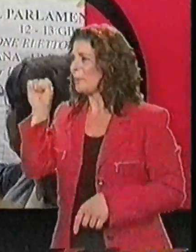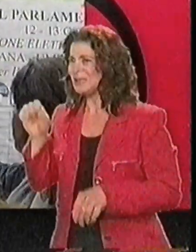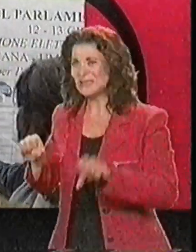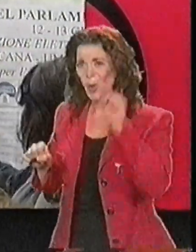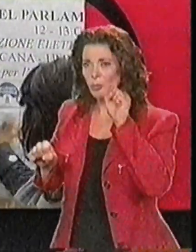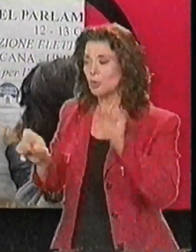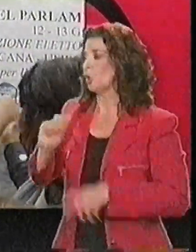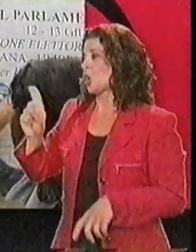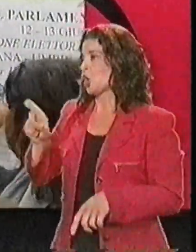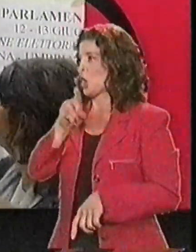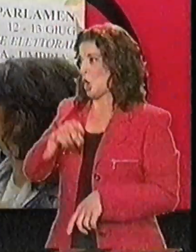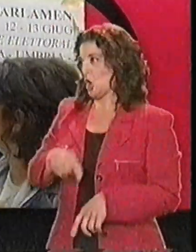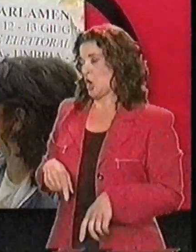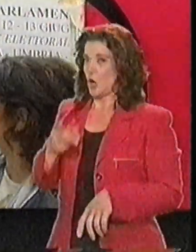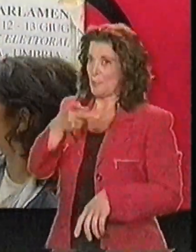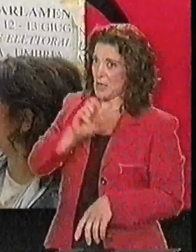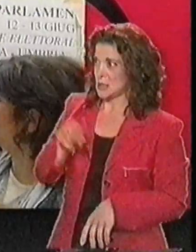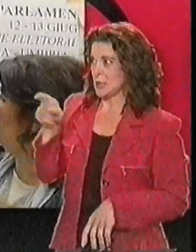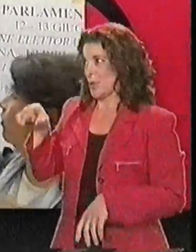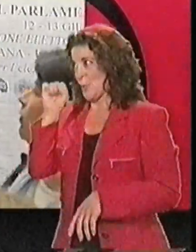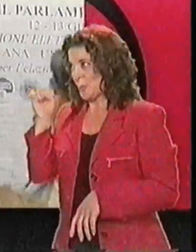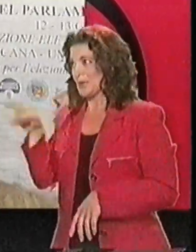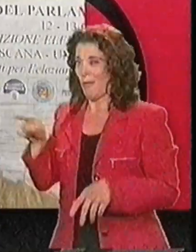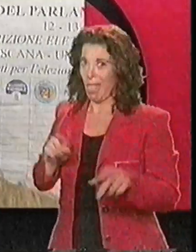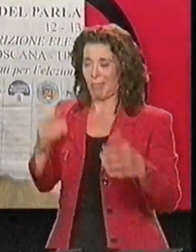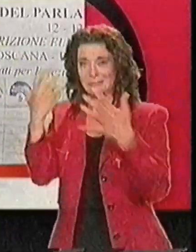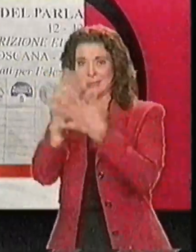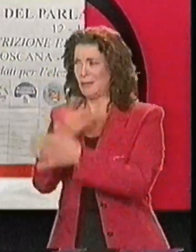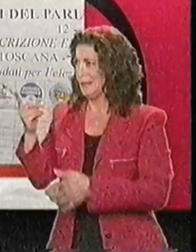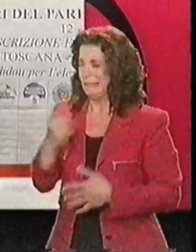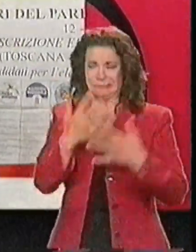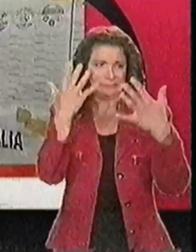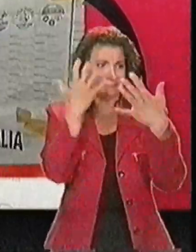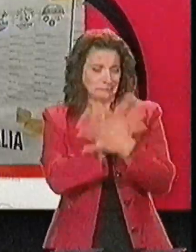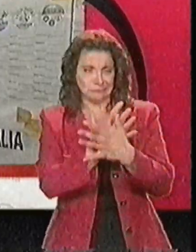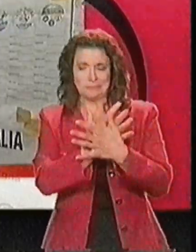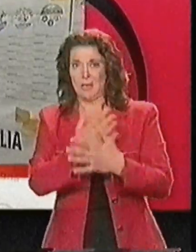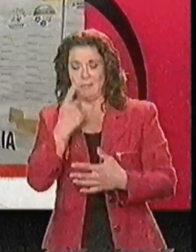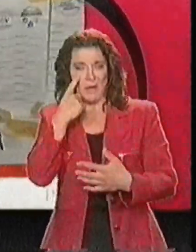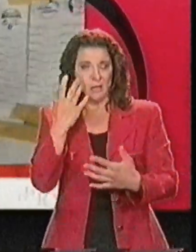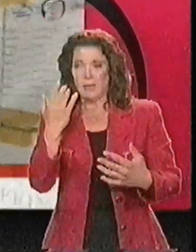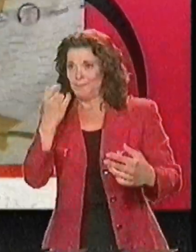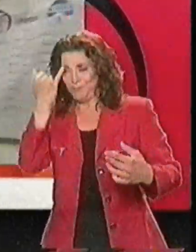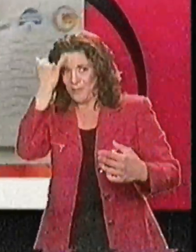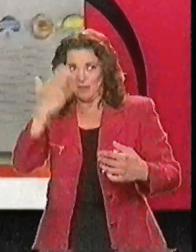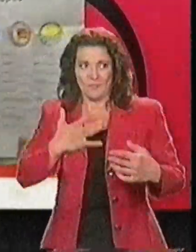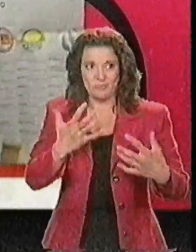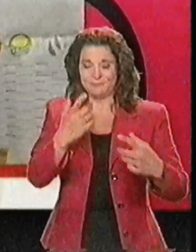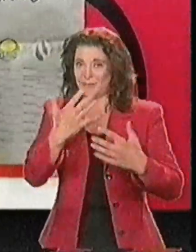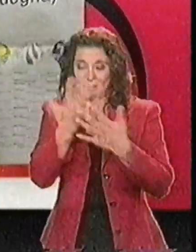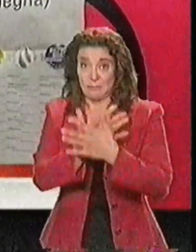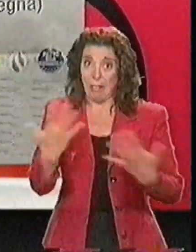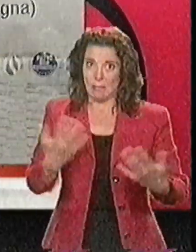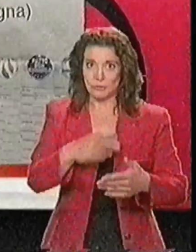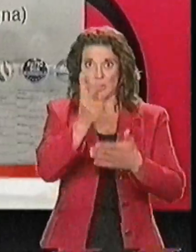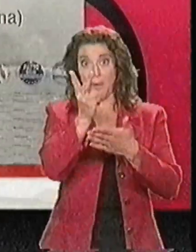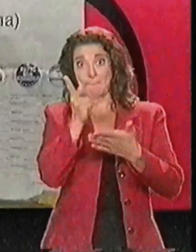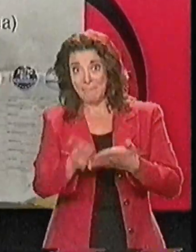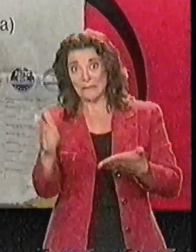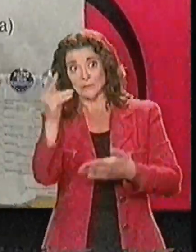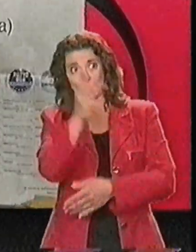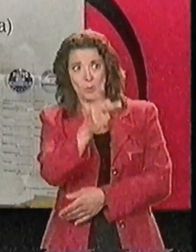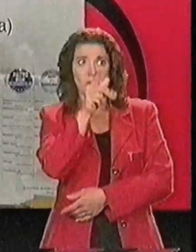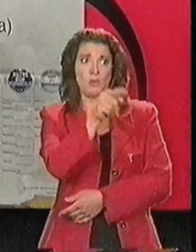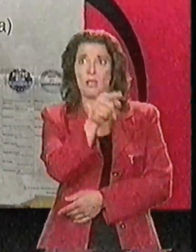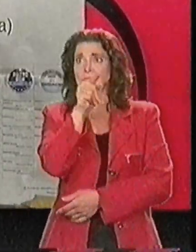non, celui-ci. Non. Ça, on s'en mêle les bras, on s'en mêle les idées. Face à autant de partis, pas facile de s'y retrouver